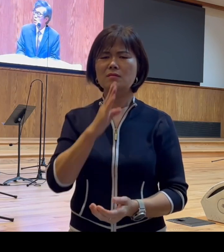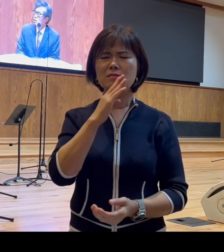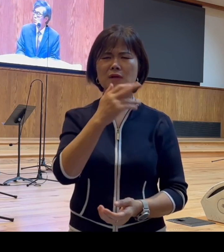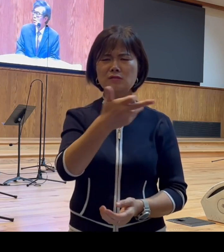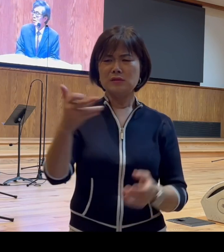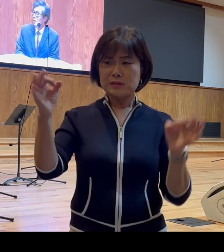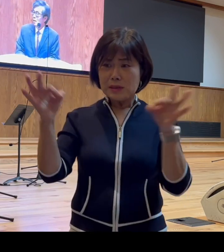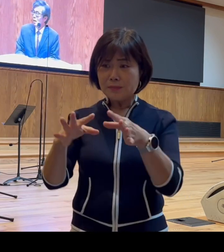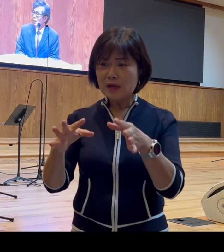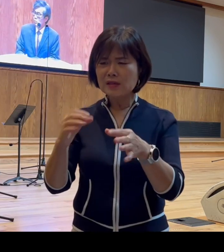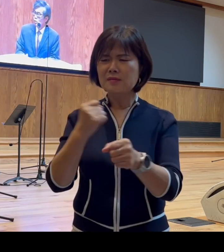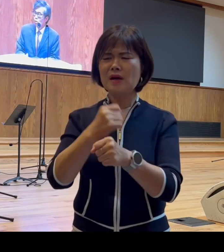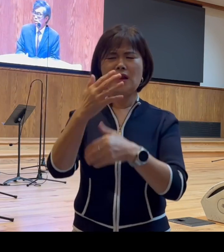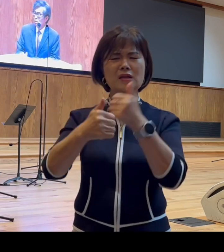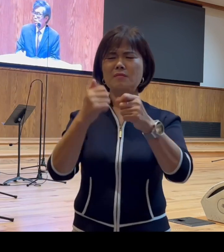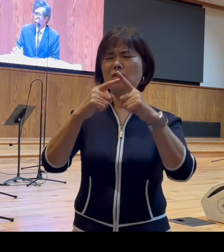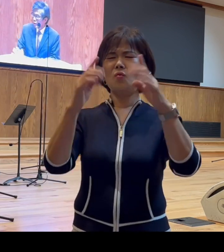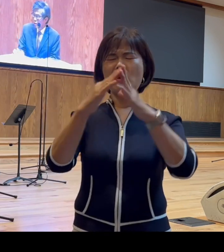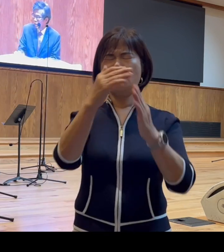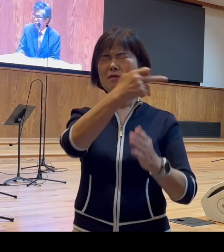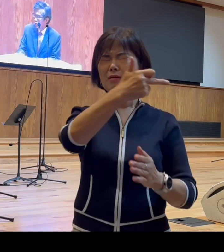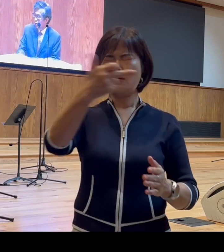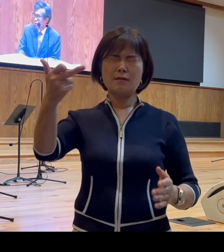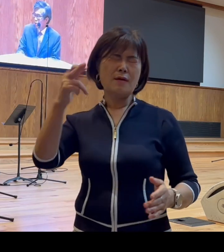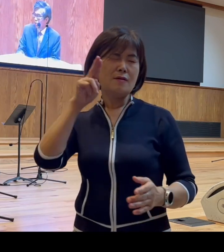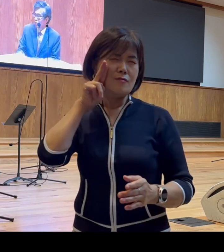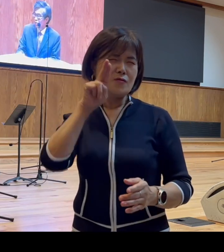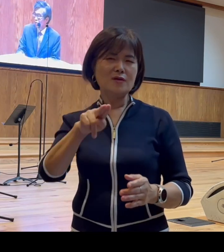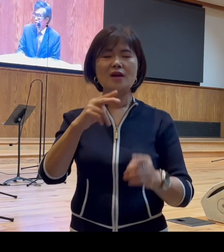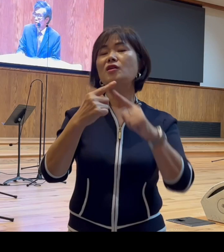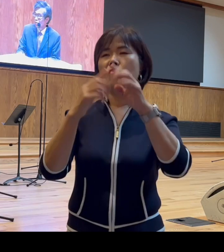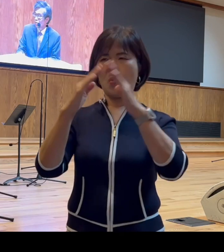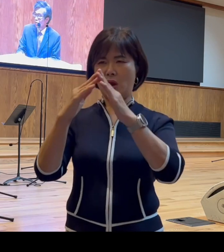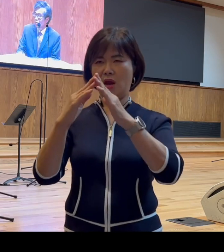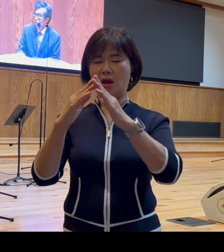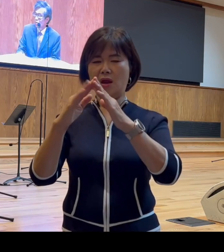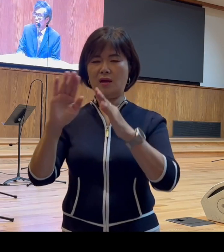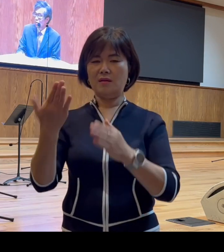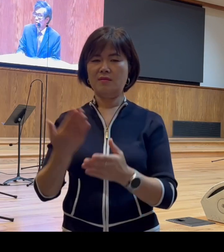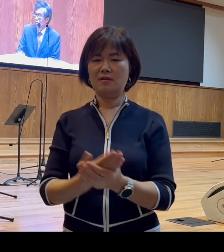아주 잠깐이지만 하나님의 교회는 굉장한 데였어요.